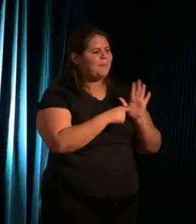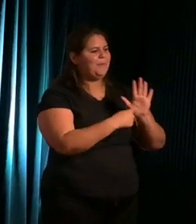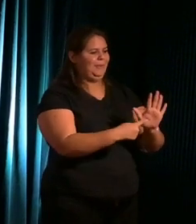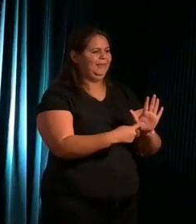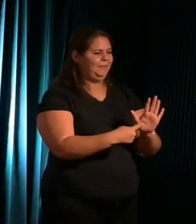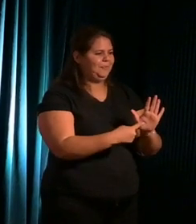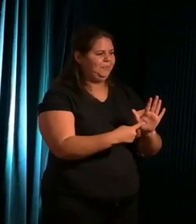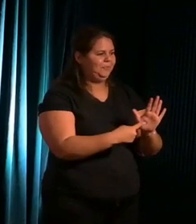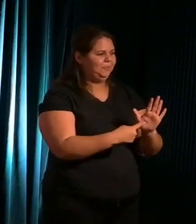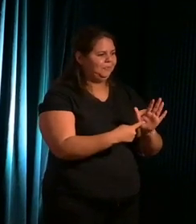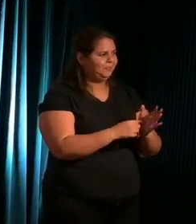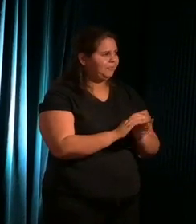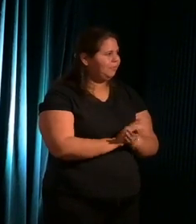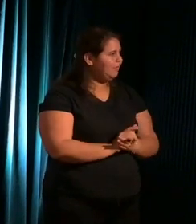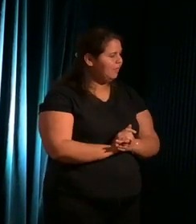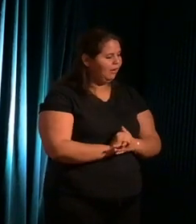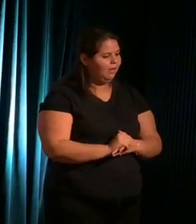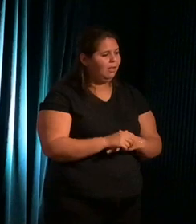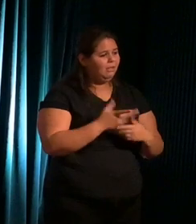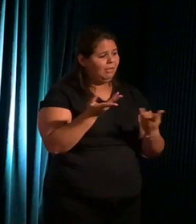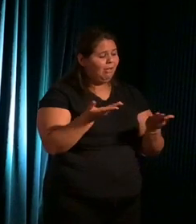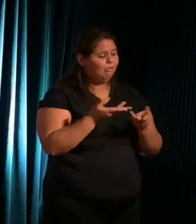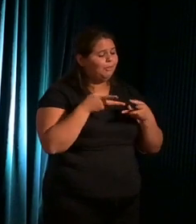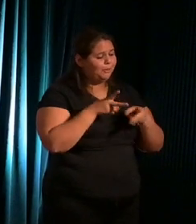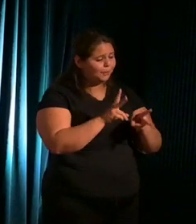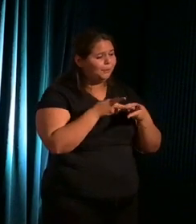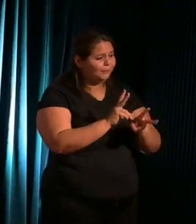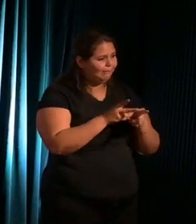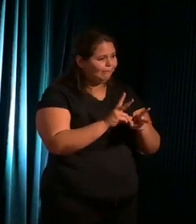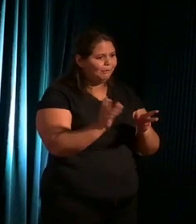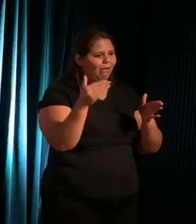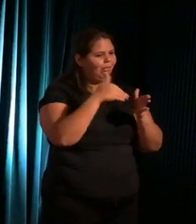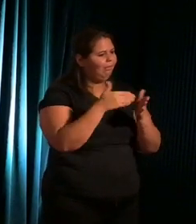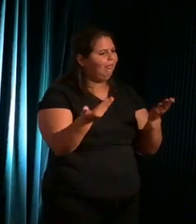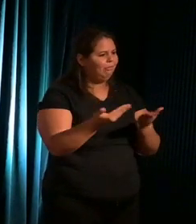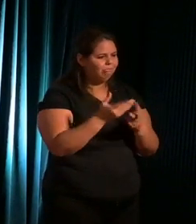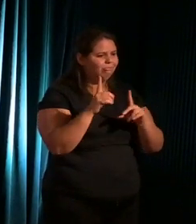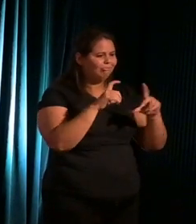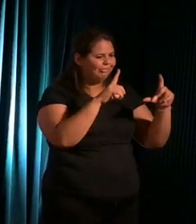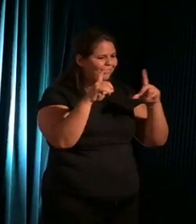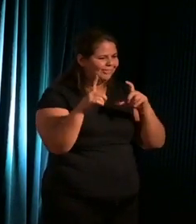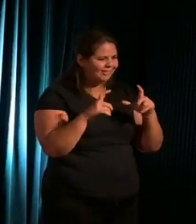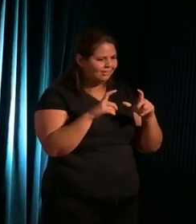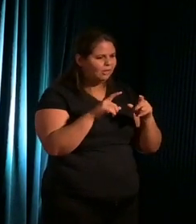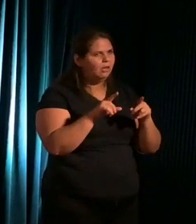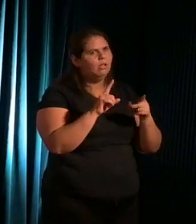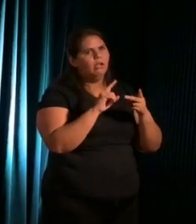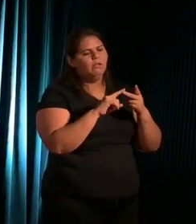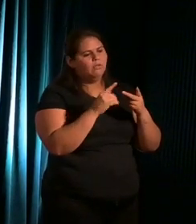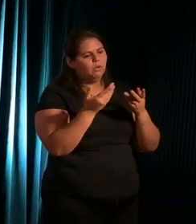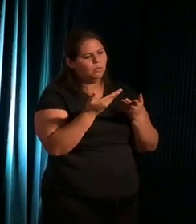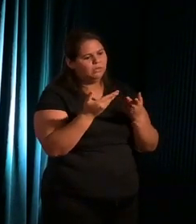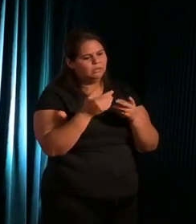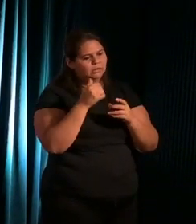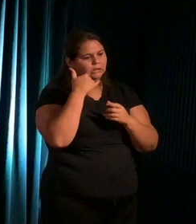produção, que continua. Quer dizer, há uma imagem de celular